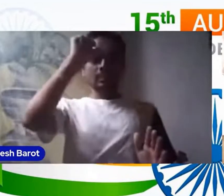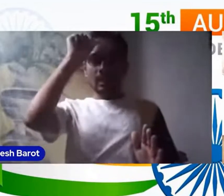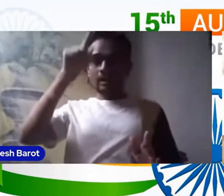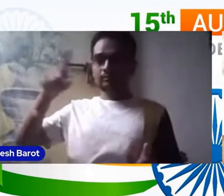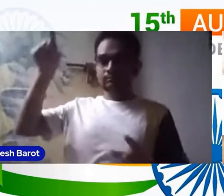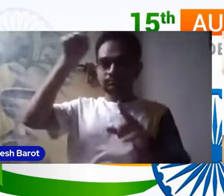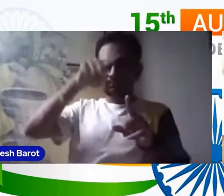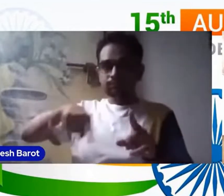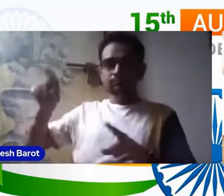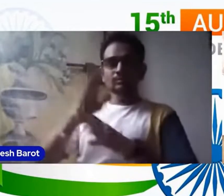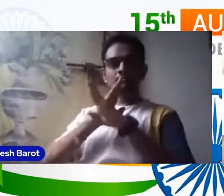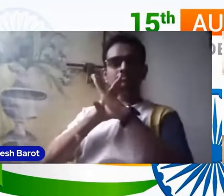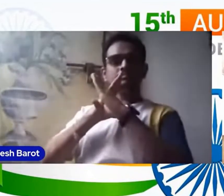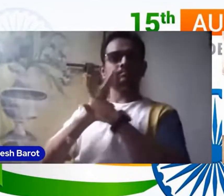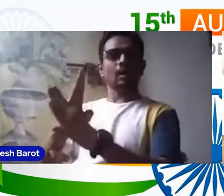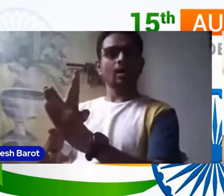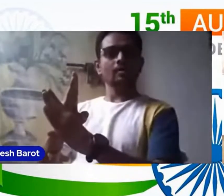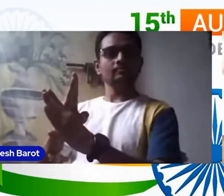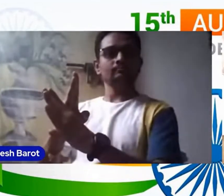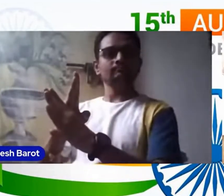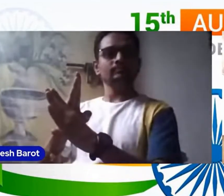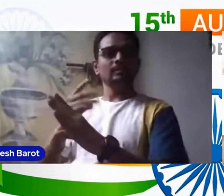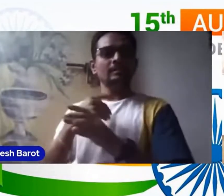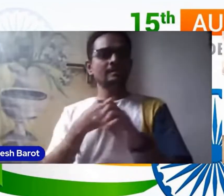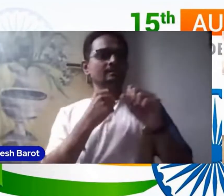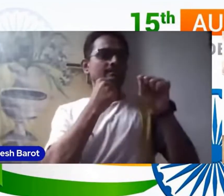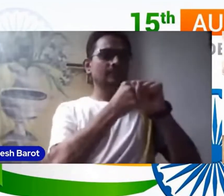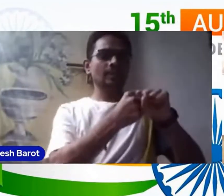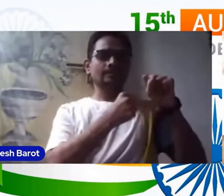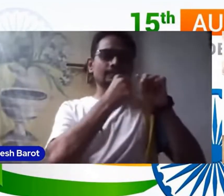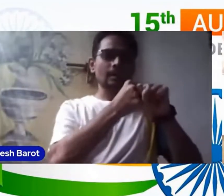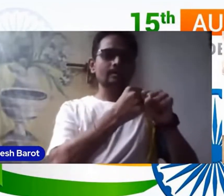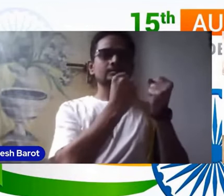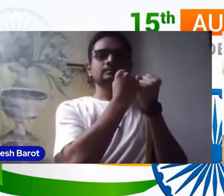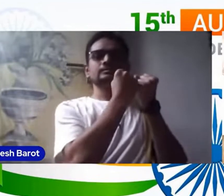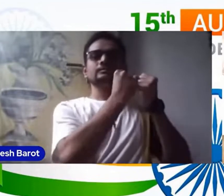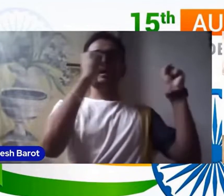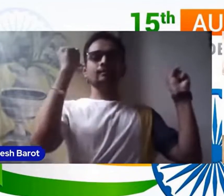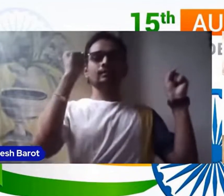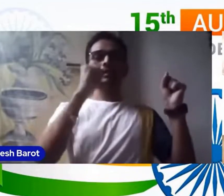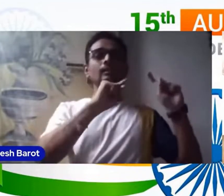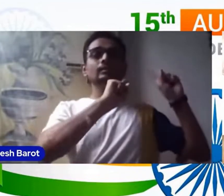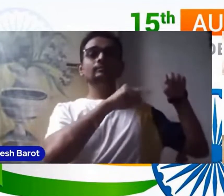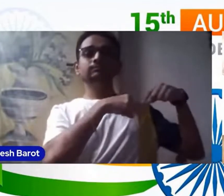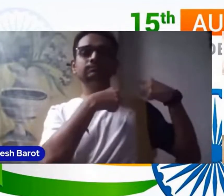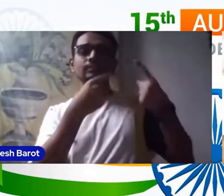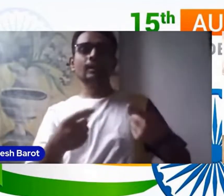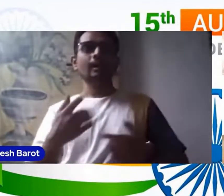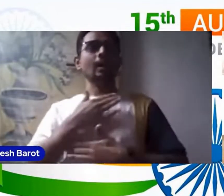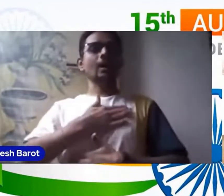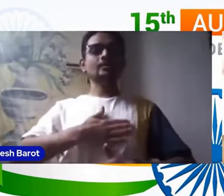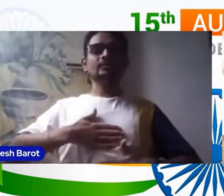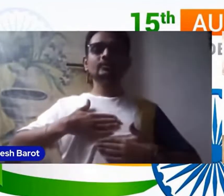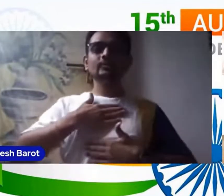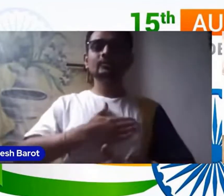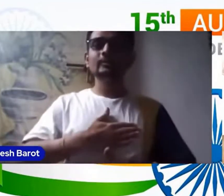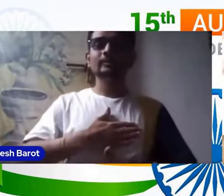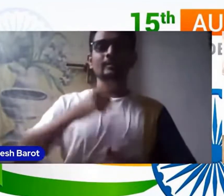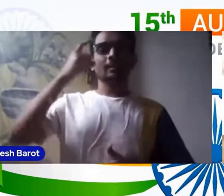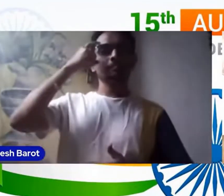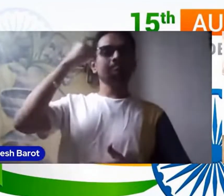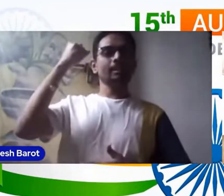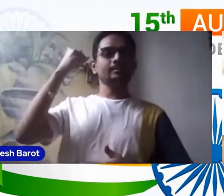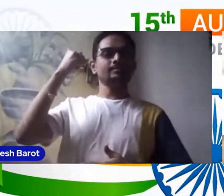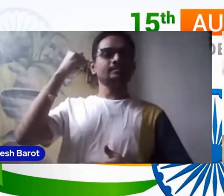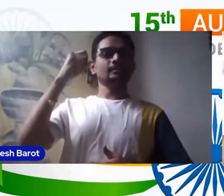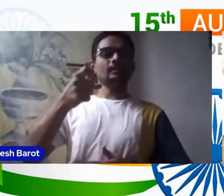वो उस चीज़ के लिए, और जो भी भारत को सपोर्ट किया सभी ने, और उसके लिए तब जाके भारत आज़ाद